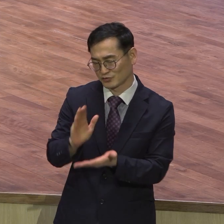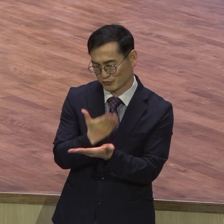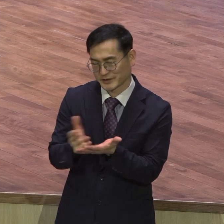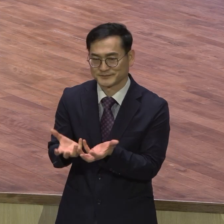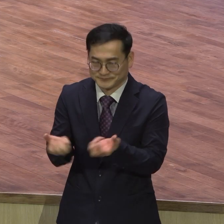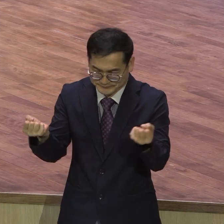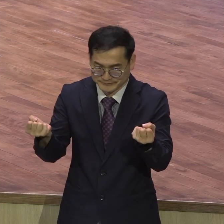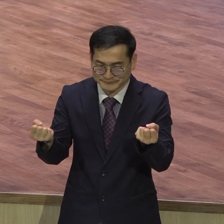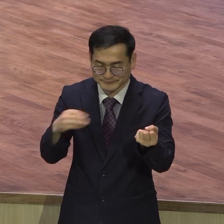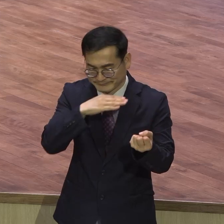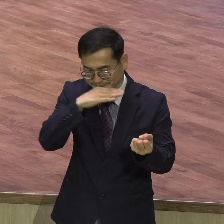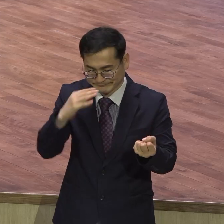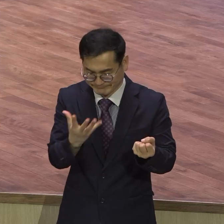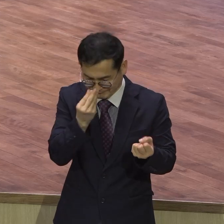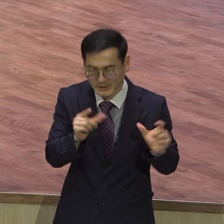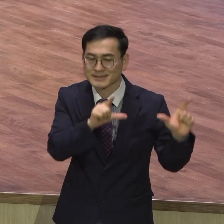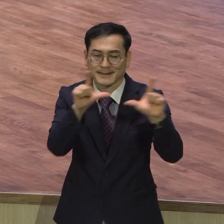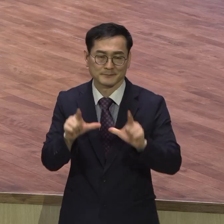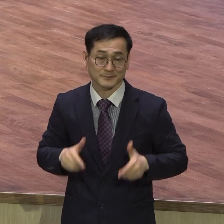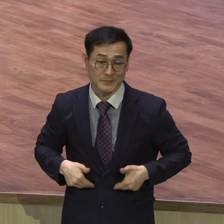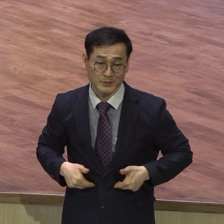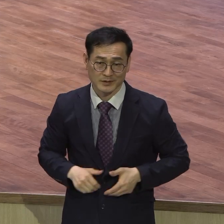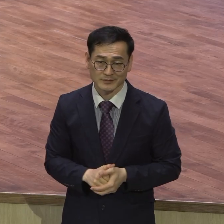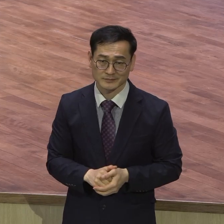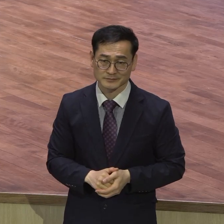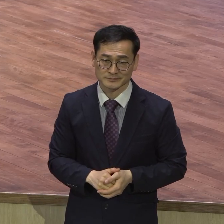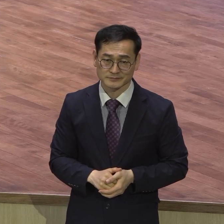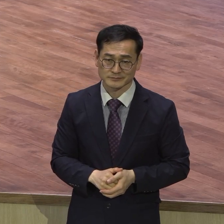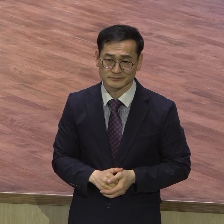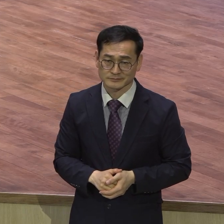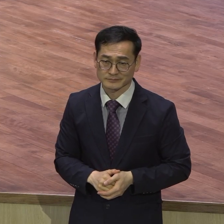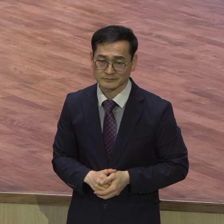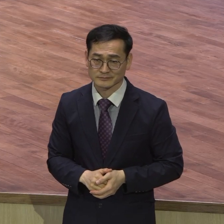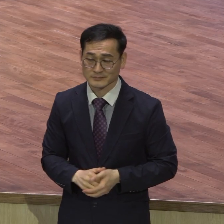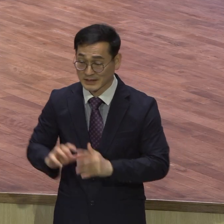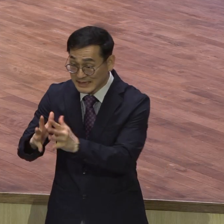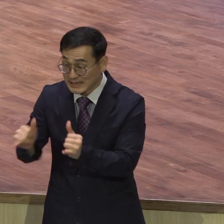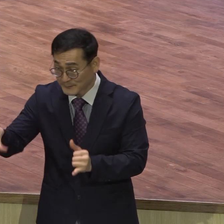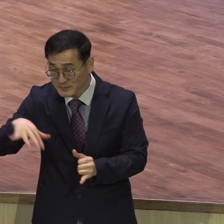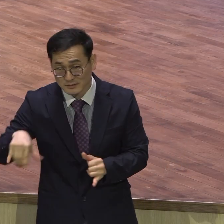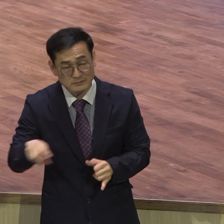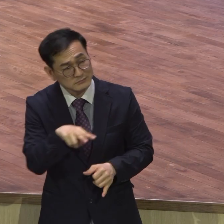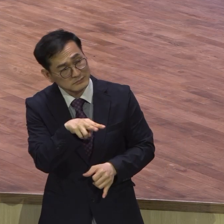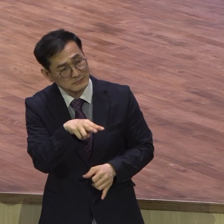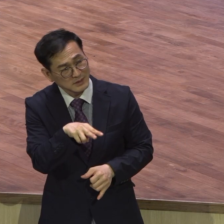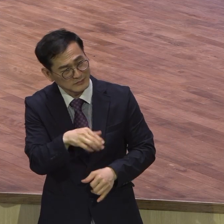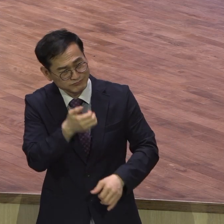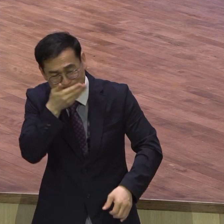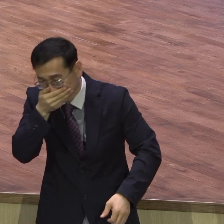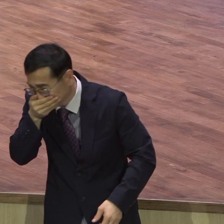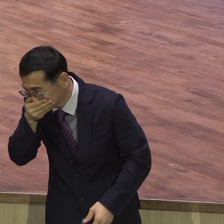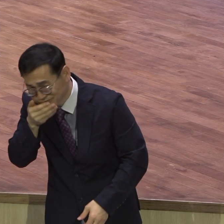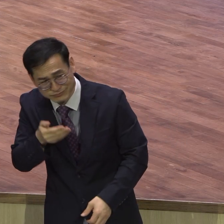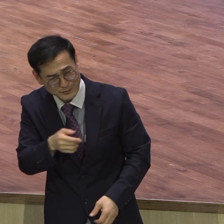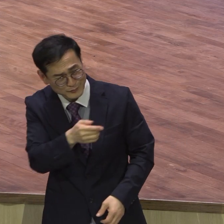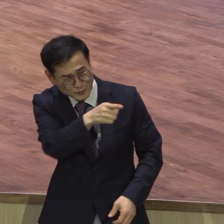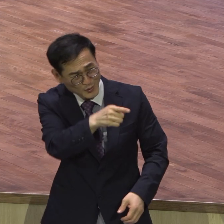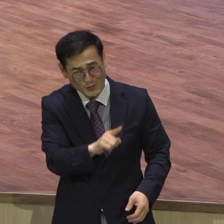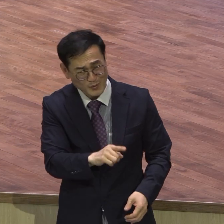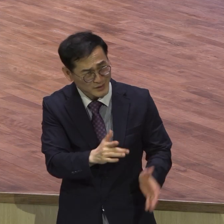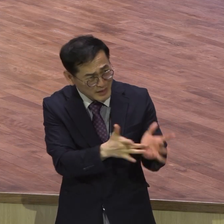그래서 구별된 삶을 살아야 돼요. 불신자 이해를 못해. 불신자 하면 조롱하죠. 그래서 좁은 물입니다.